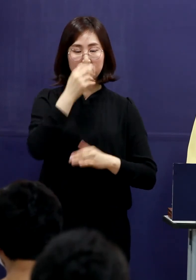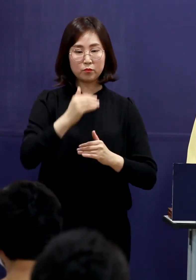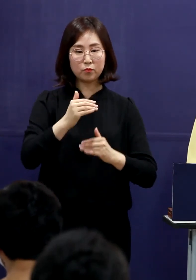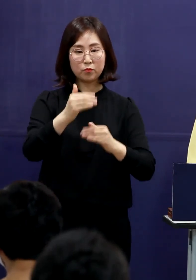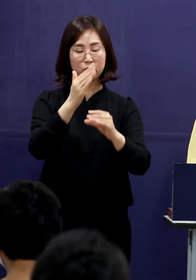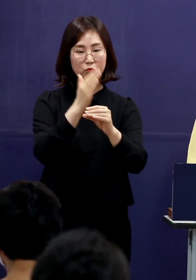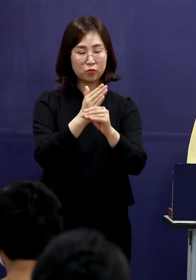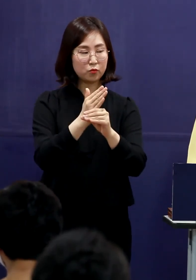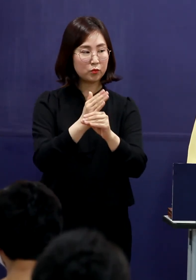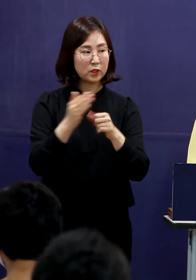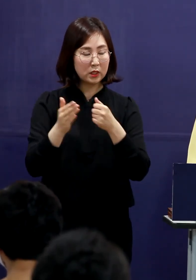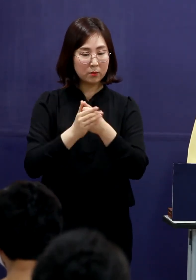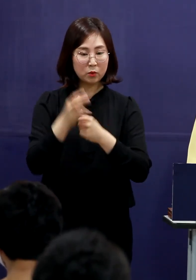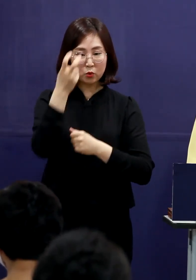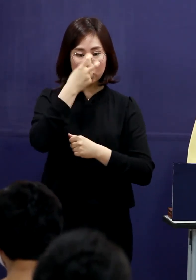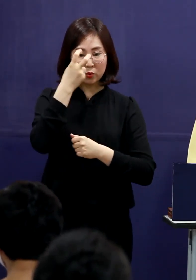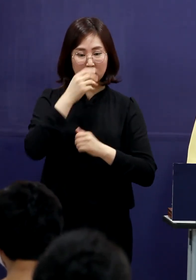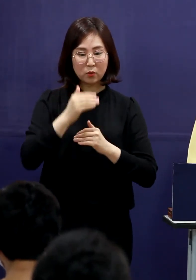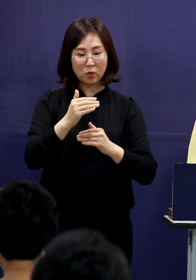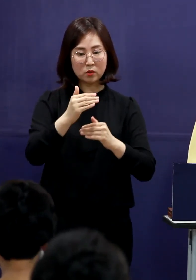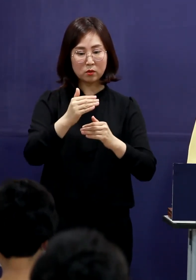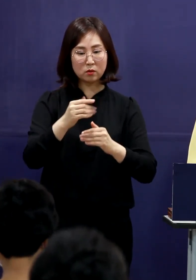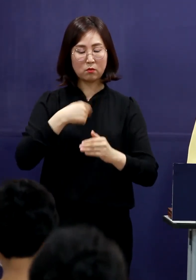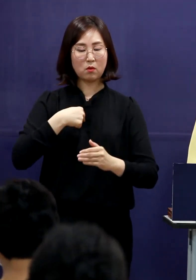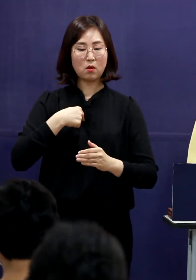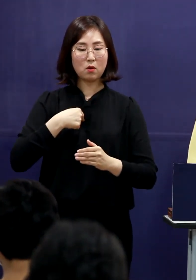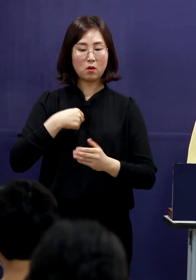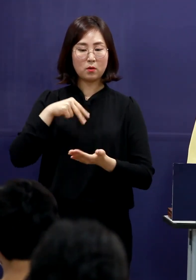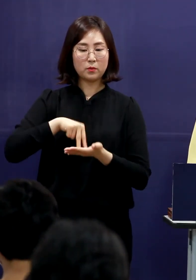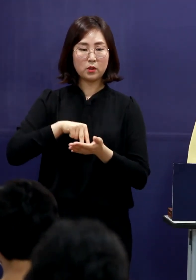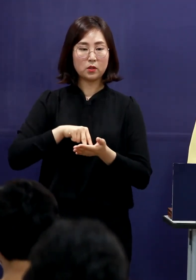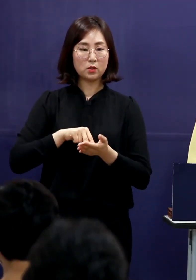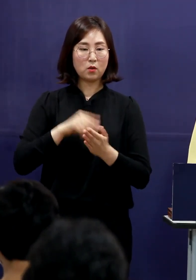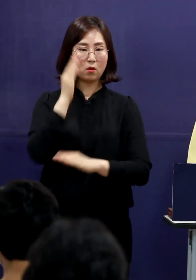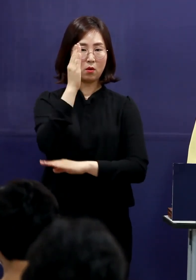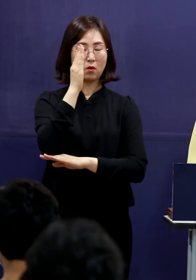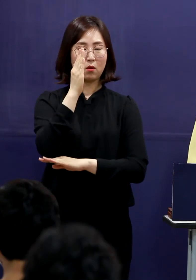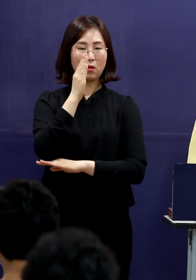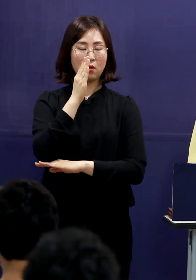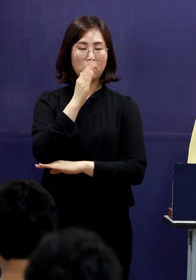이 조사 과정에서 제가 어떤 의견을 내는 것은 적절치 않은 것으로 생각합니다.